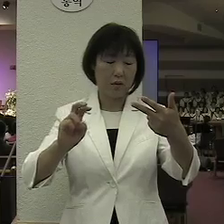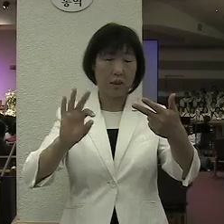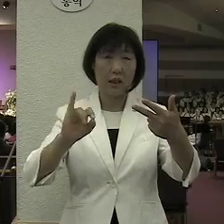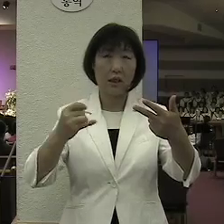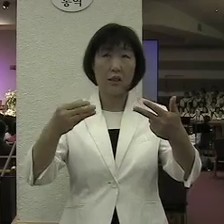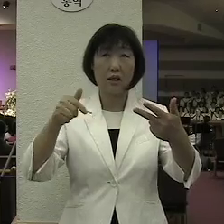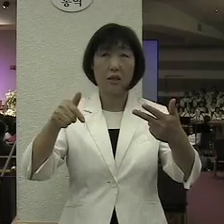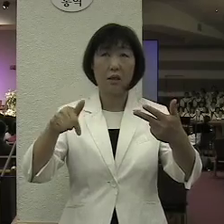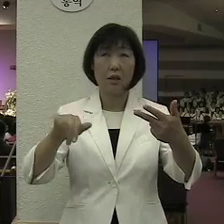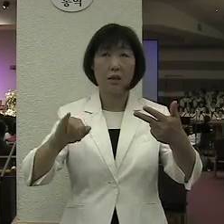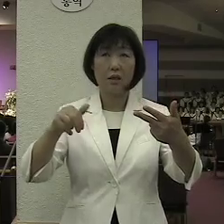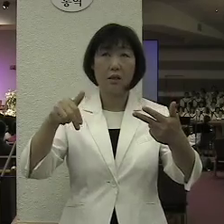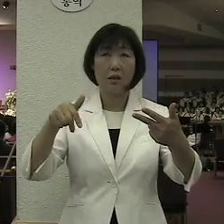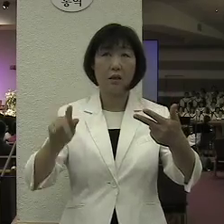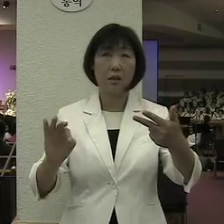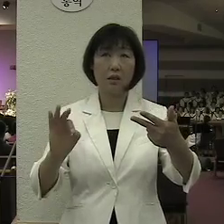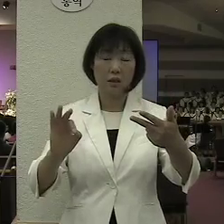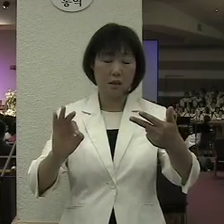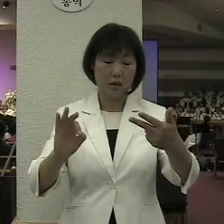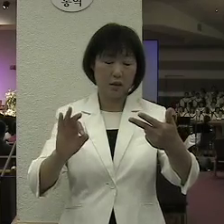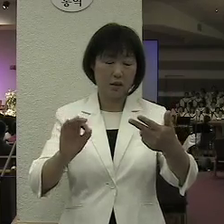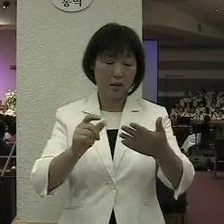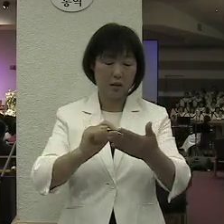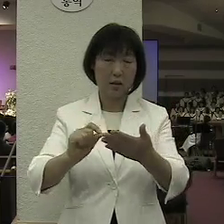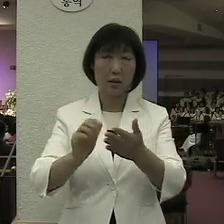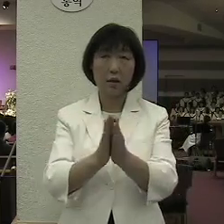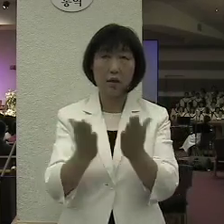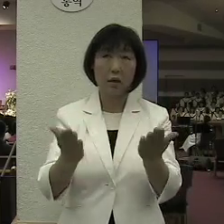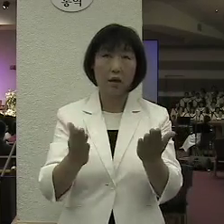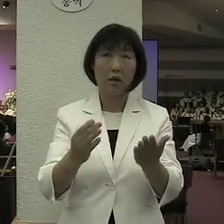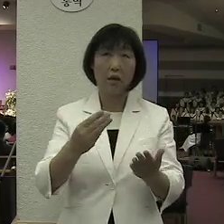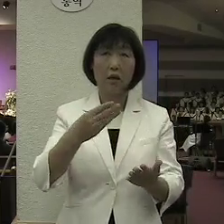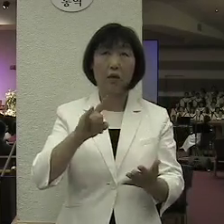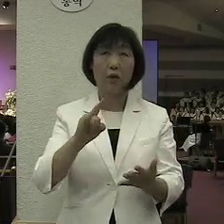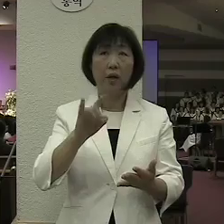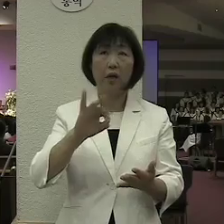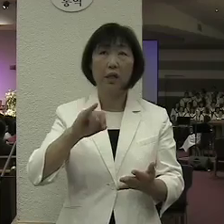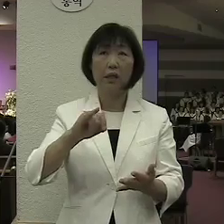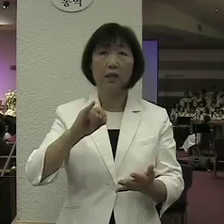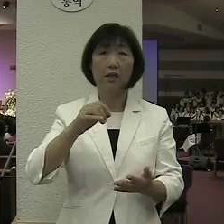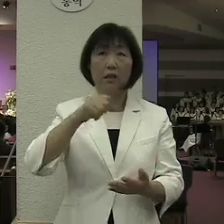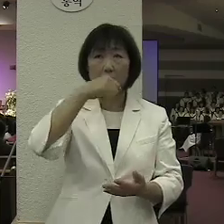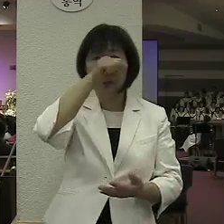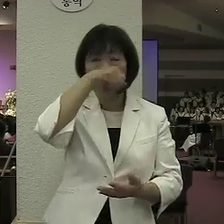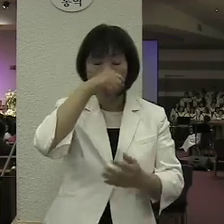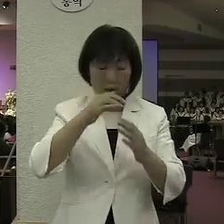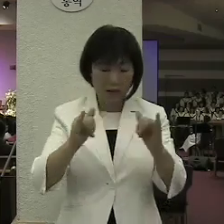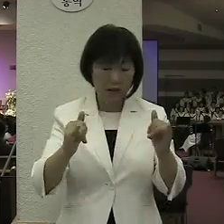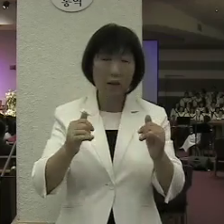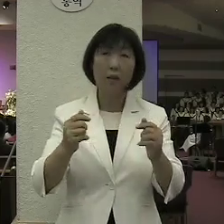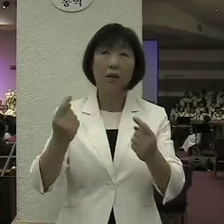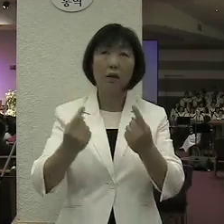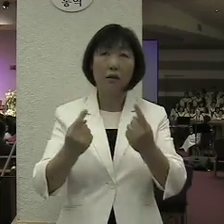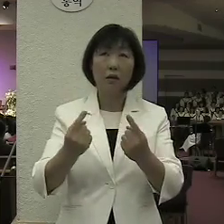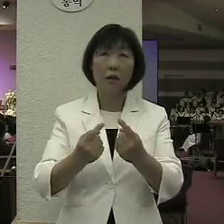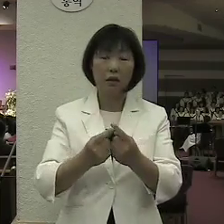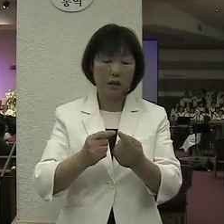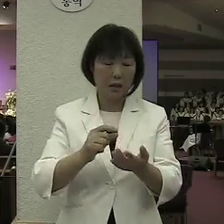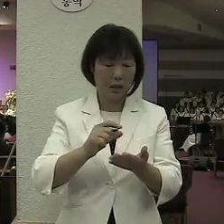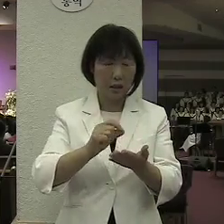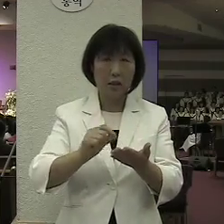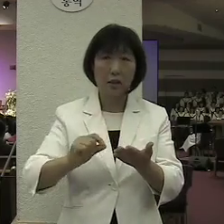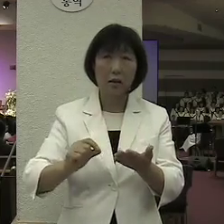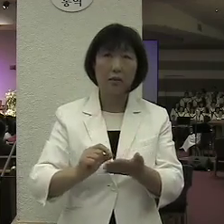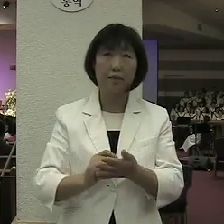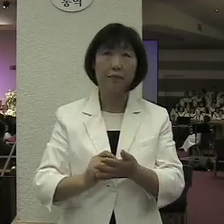뭐 컴퓨터를 일기 쓰면 되죠. 뭐 옛날에 필체로 써갖고 컴퓨터는 쓰기, 요새는 안 쓰는데, 이건 그냥 번명이고